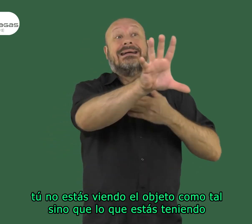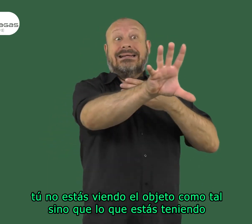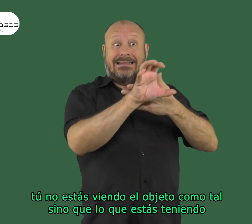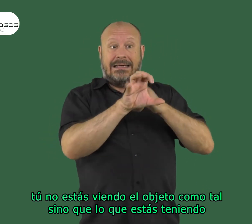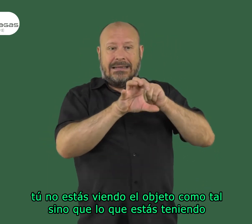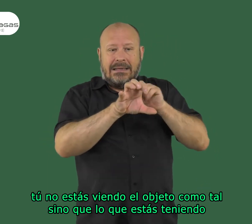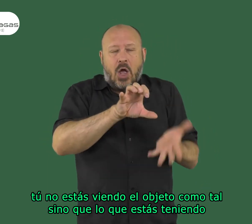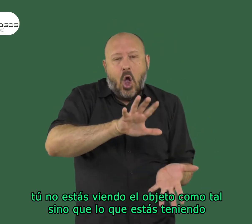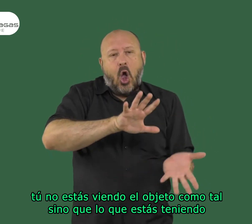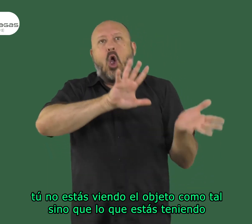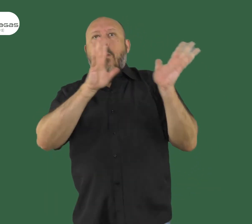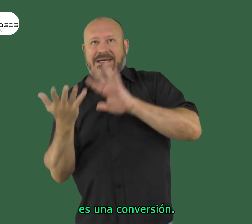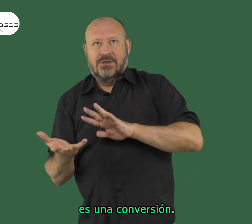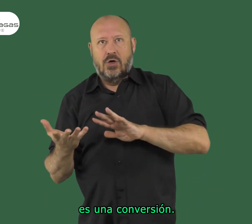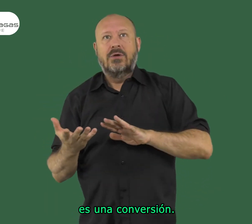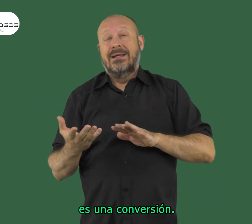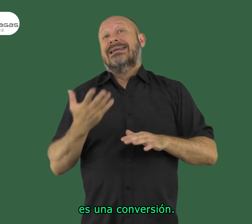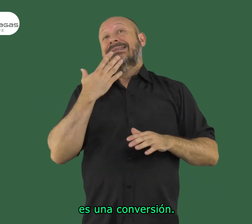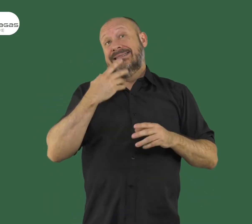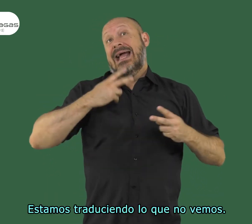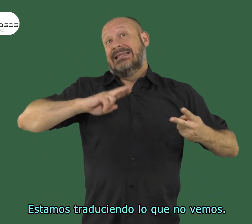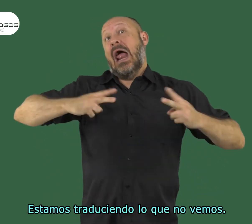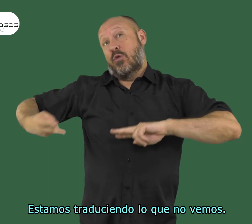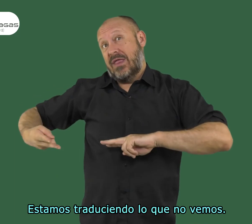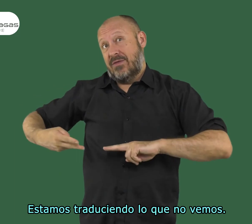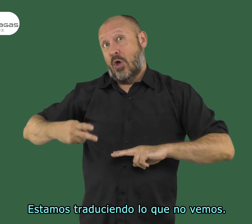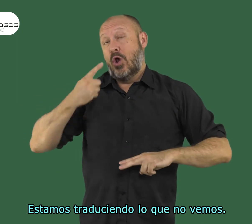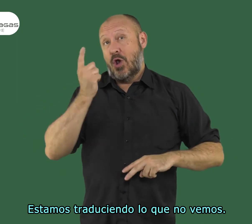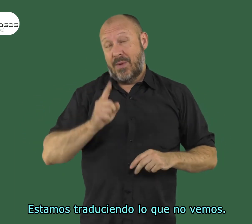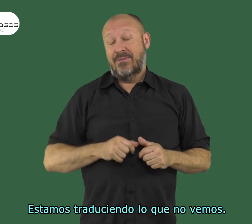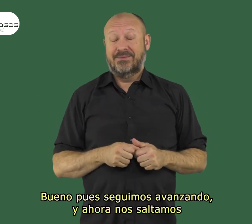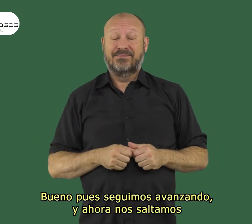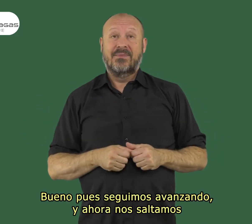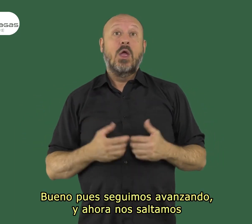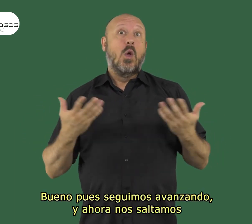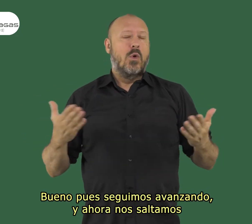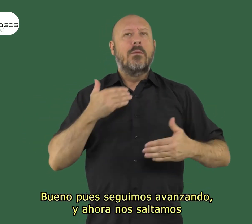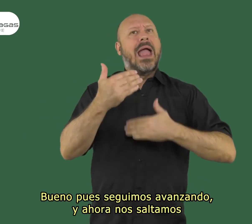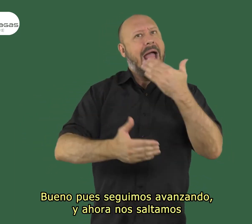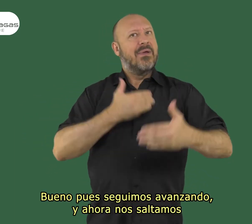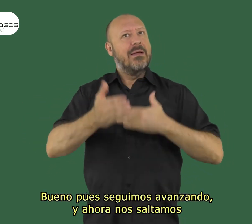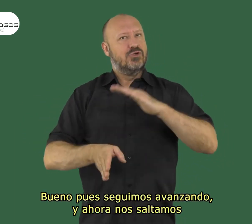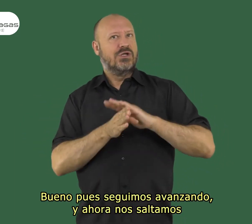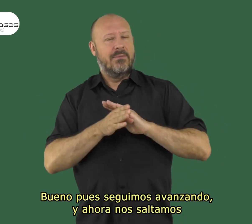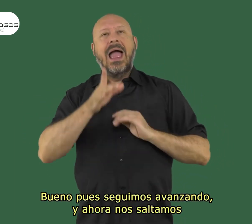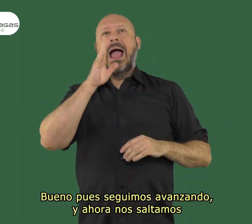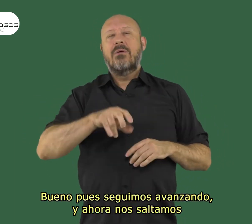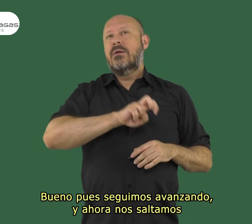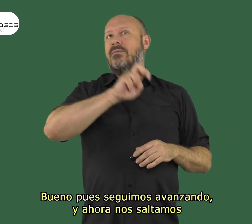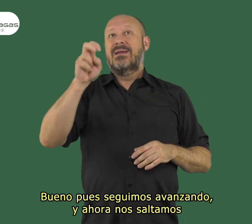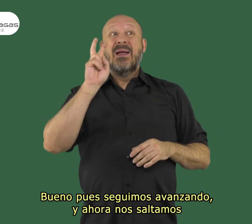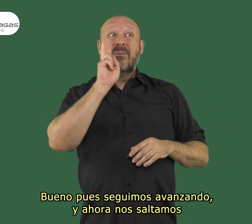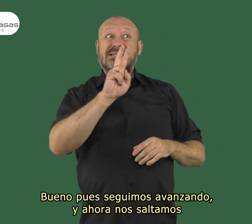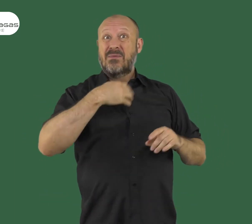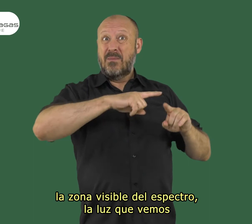que lo que estás teniendo es una conversión. Sí, estamos traduciendo lo que no vemos. Bueno, pues seguimos avanzando y